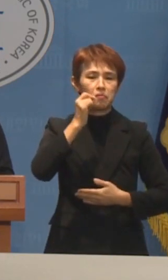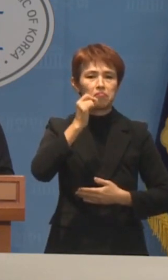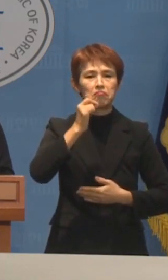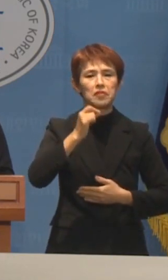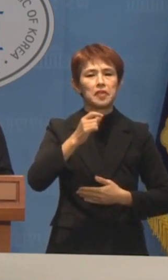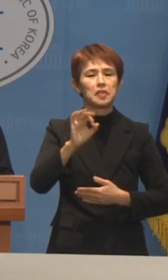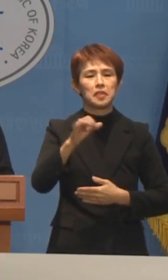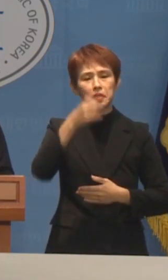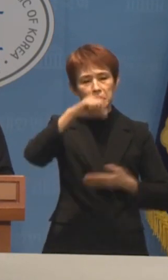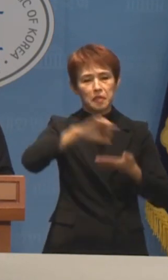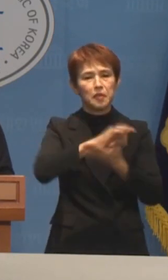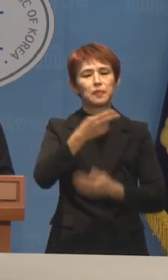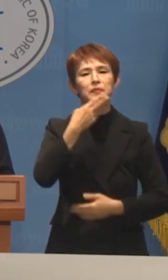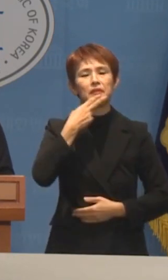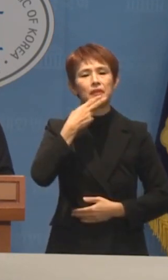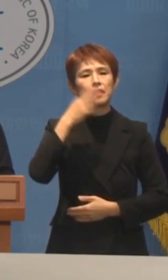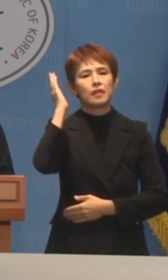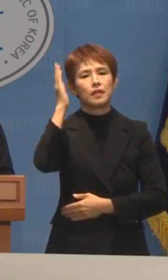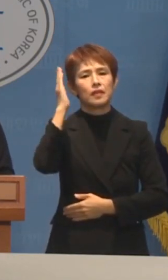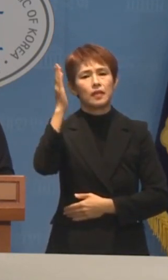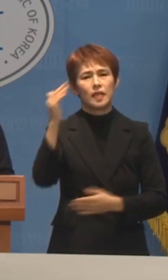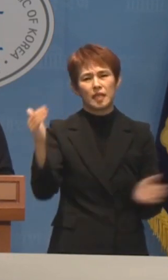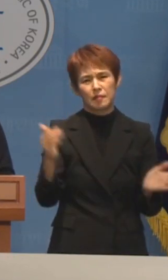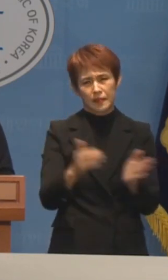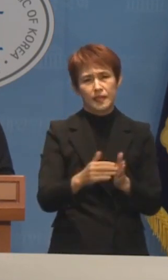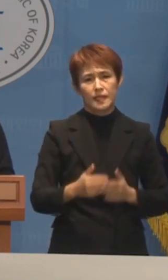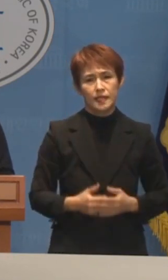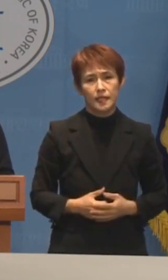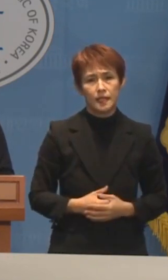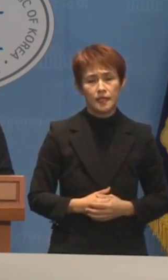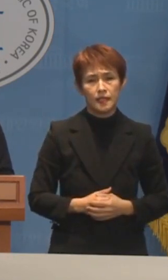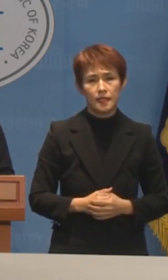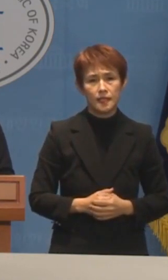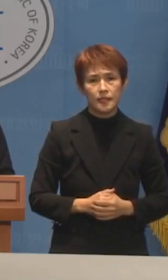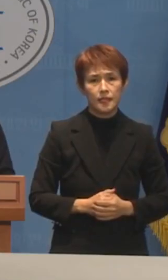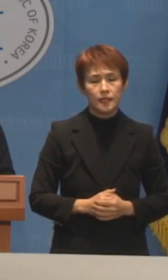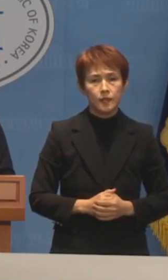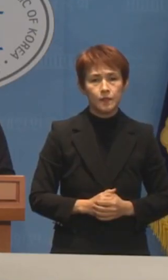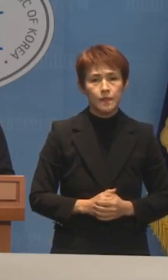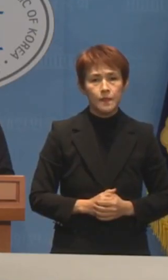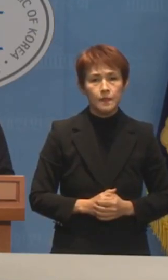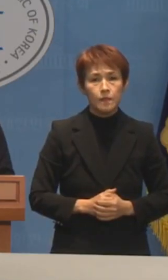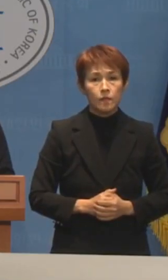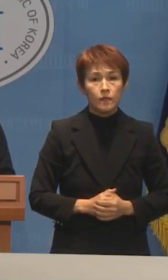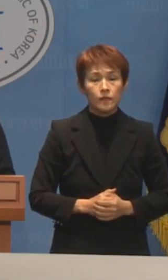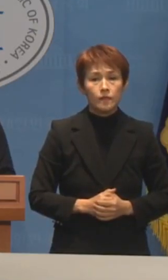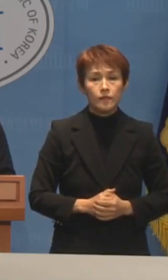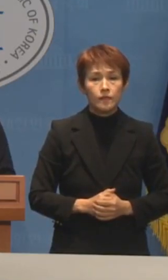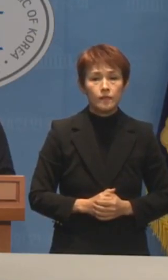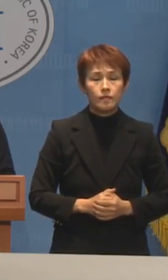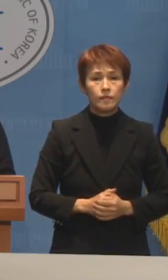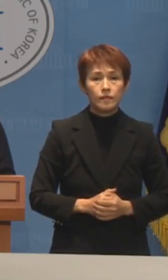탁자 소리는 현장 단말마의 비명으로 돌아왔습니다.